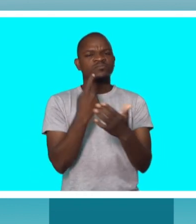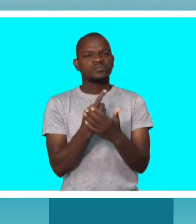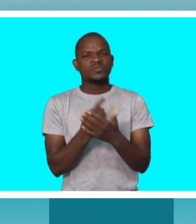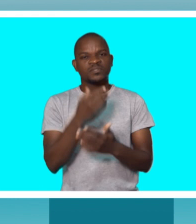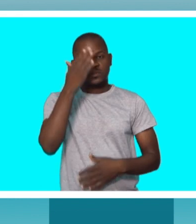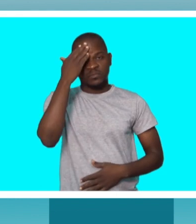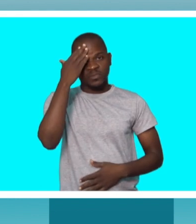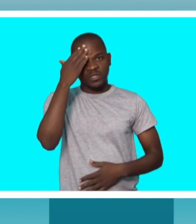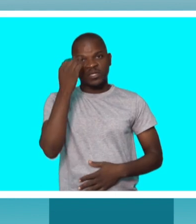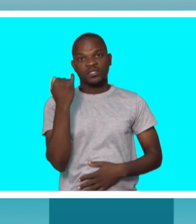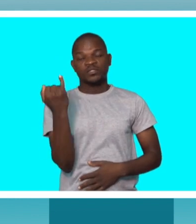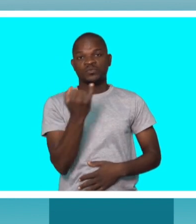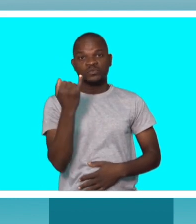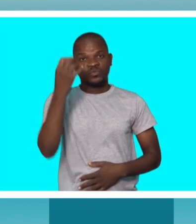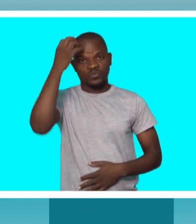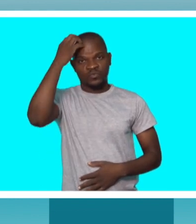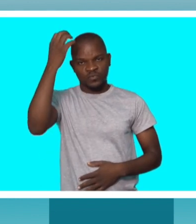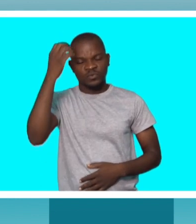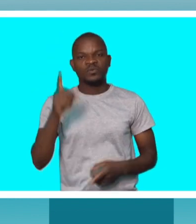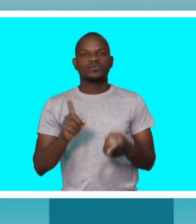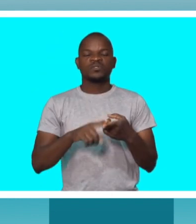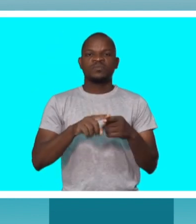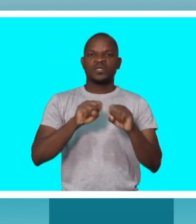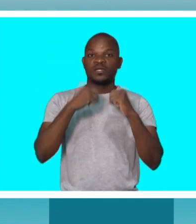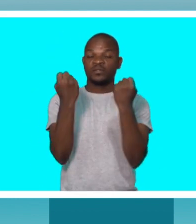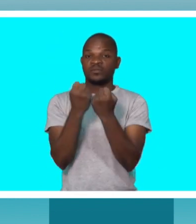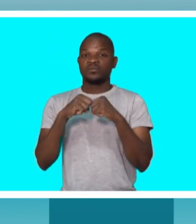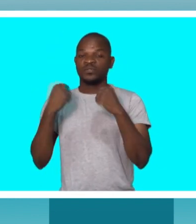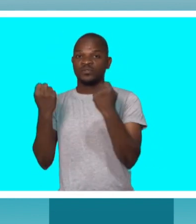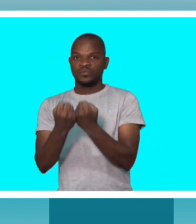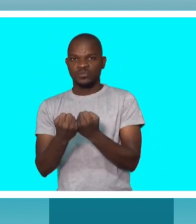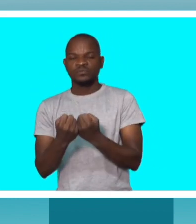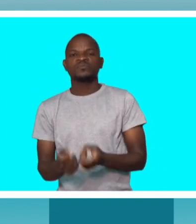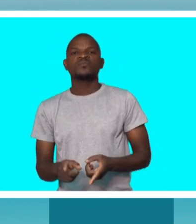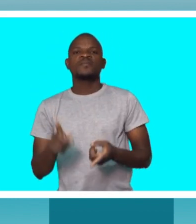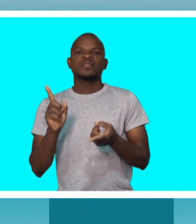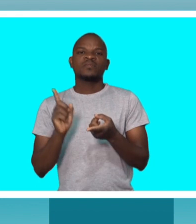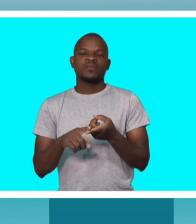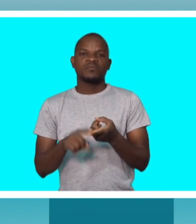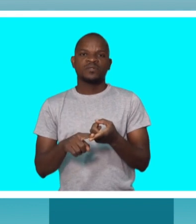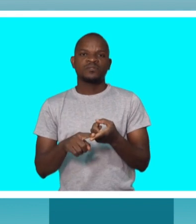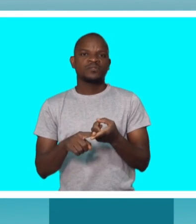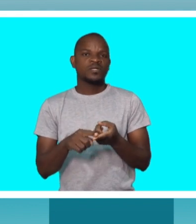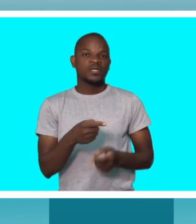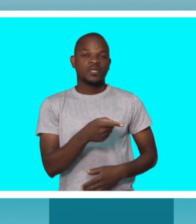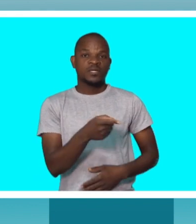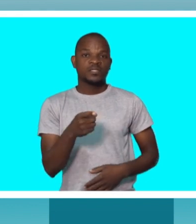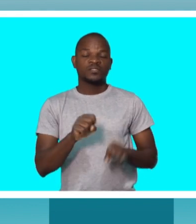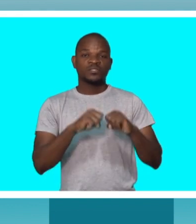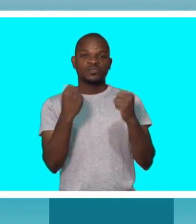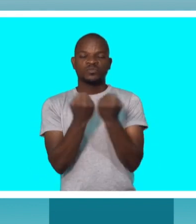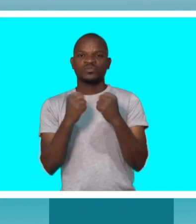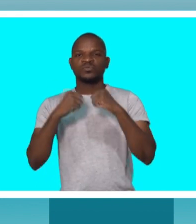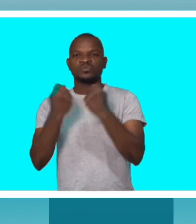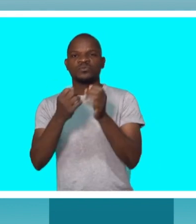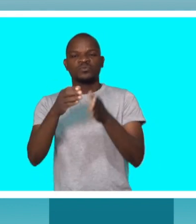informação, em todas as áreas. É preciso assegurar que instituições governamentais, organizações da